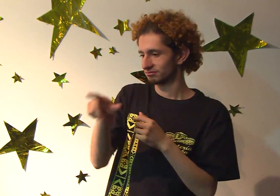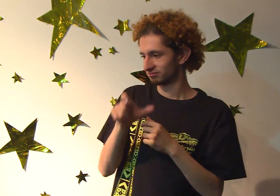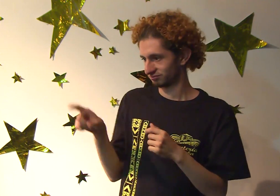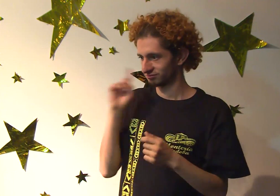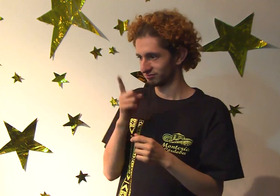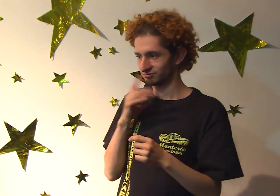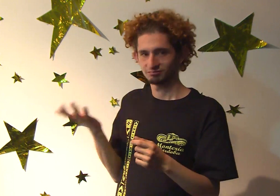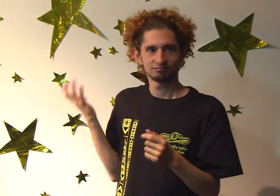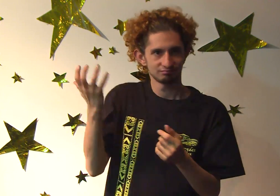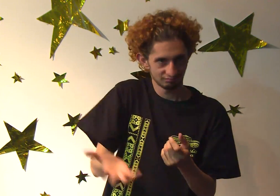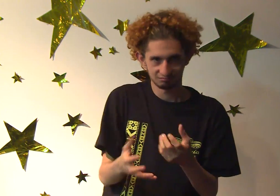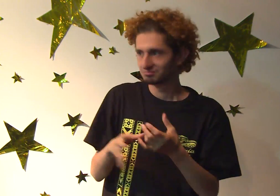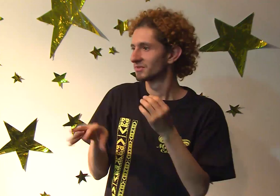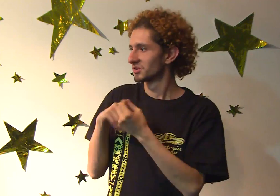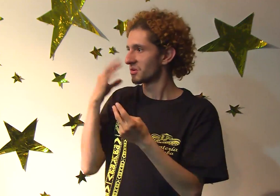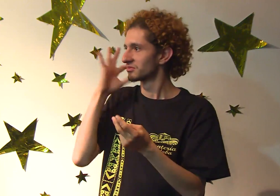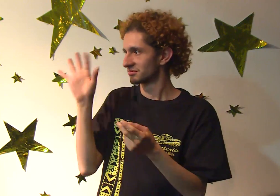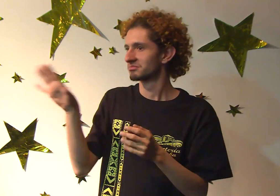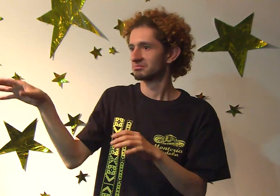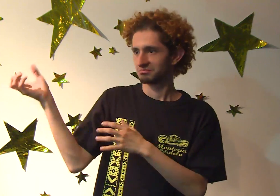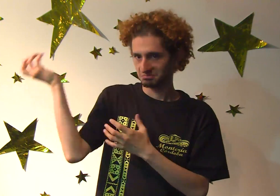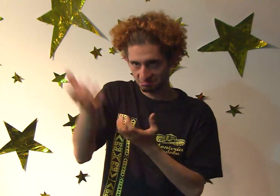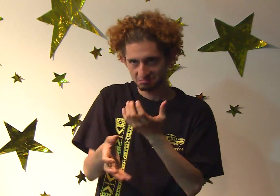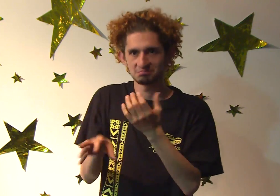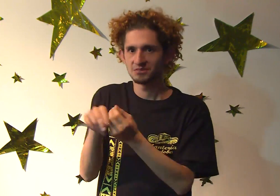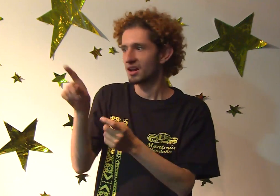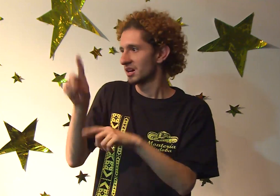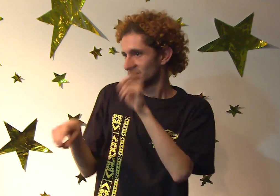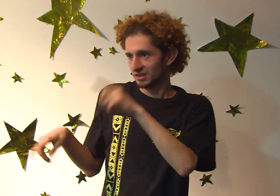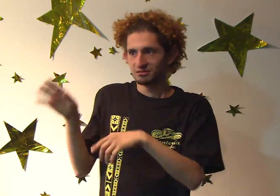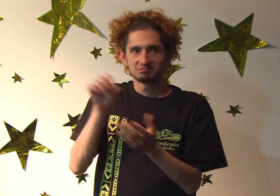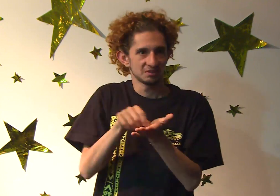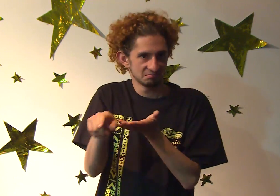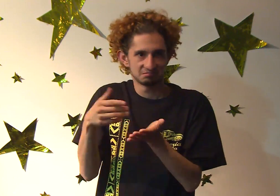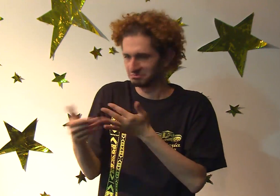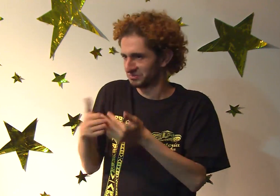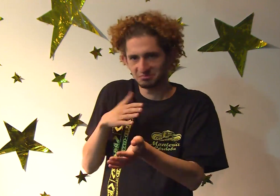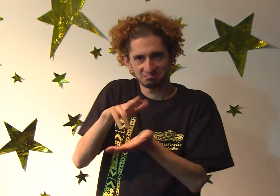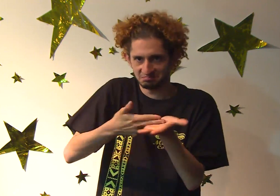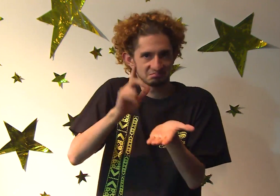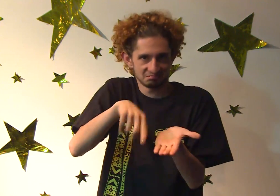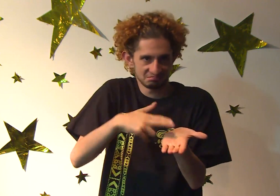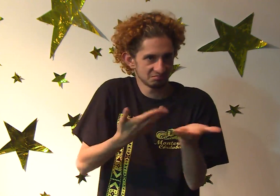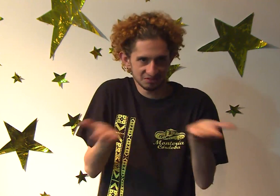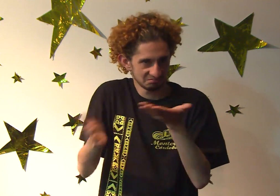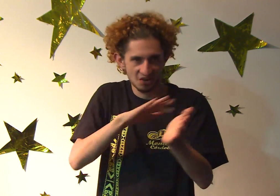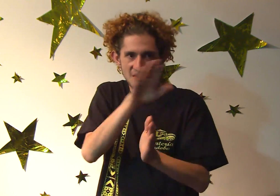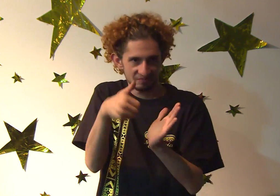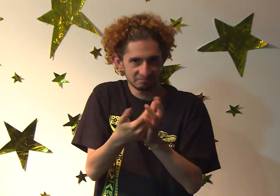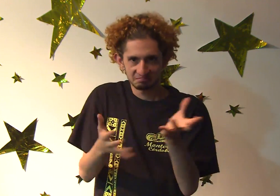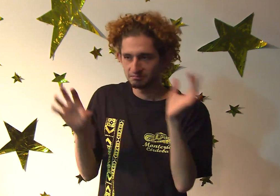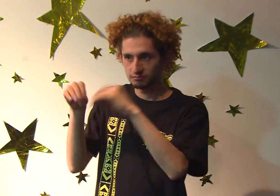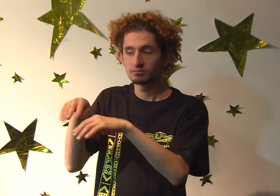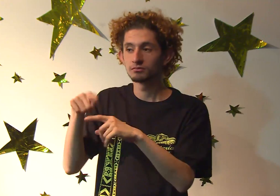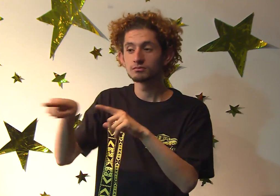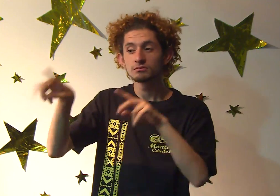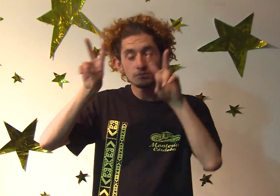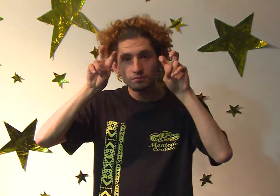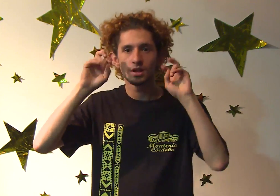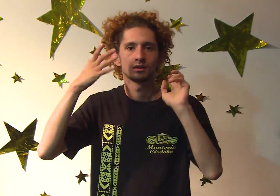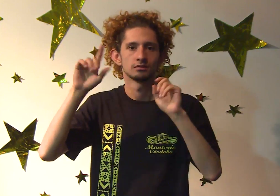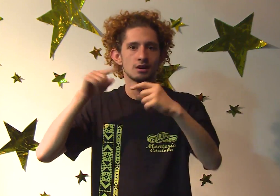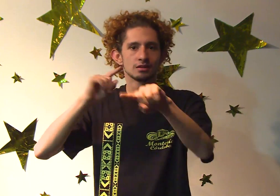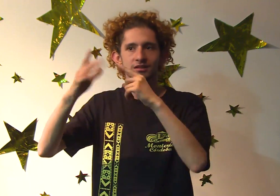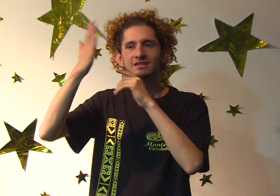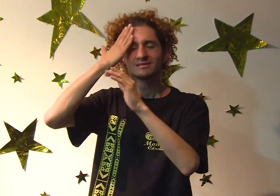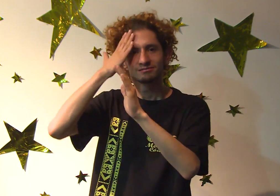tema político, además de asistentes sordos y algunos asistentes oyentes, también de semilleros,